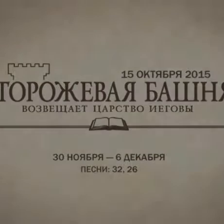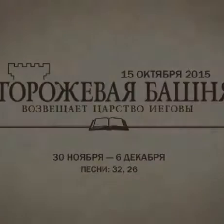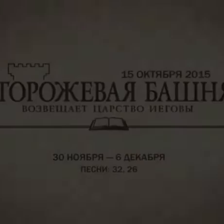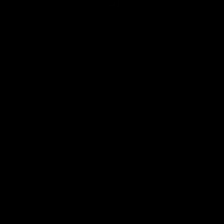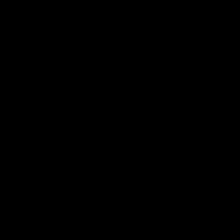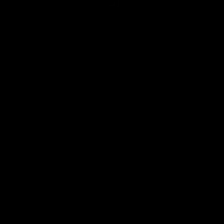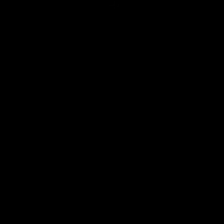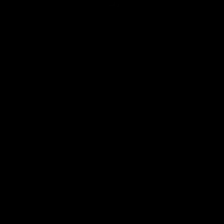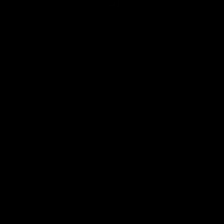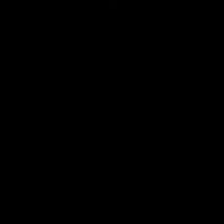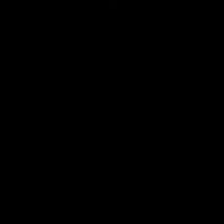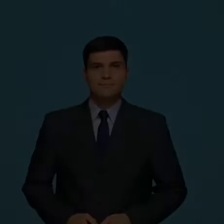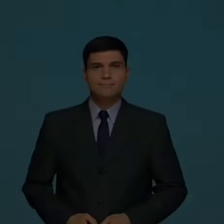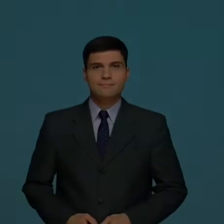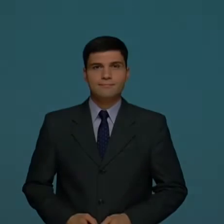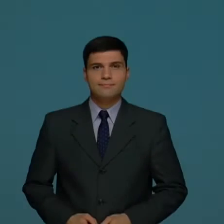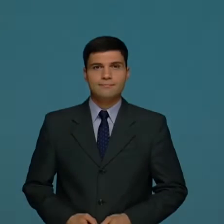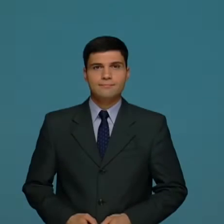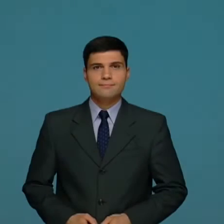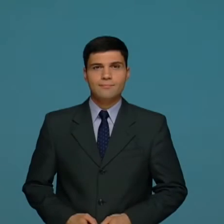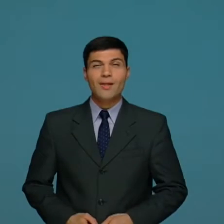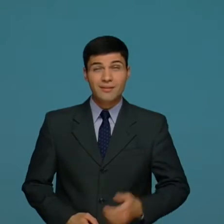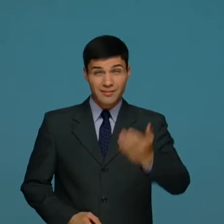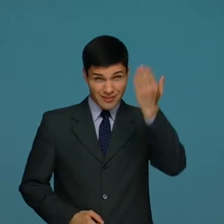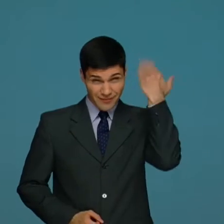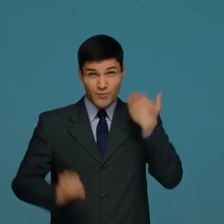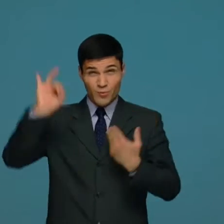покайтесь, и ваши грехи отпущу.